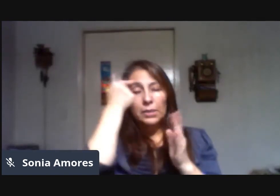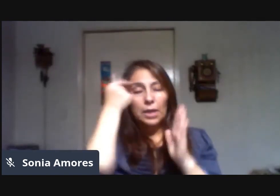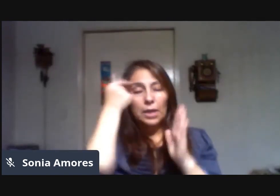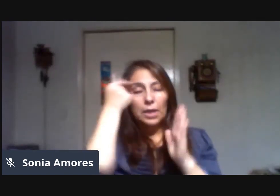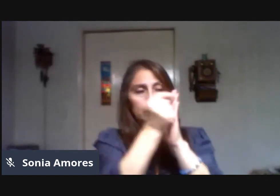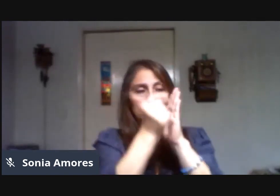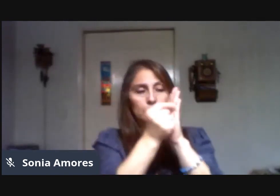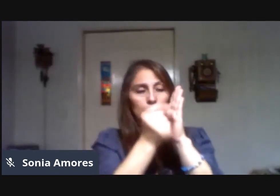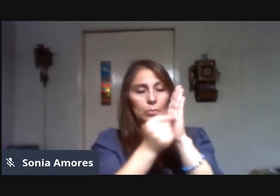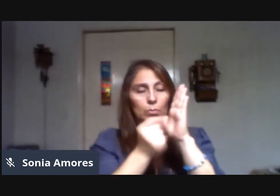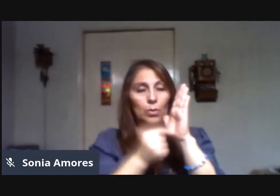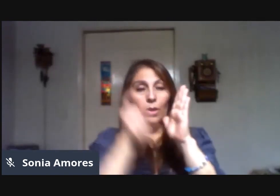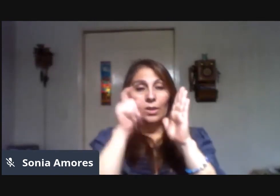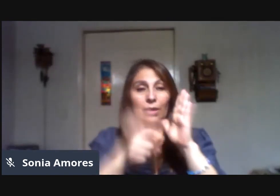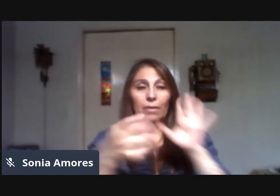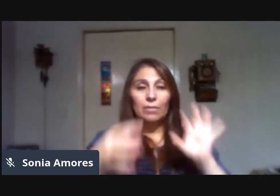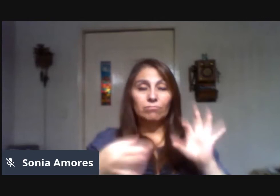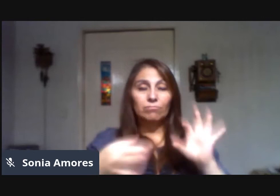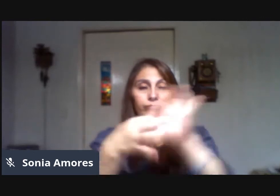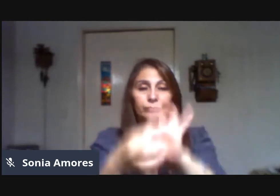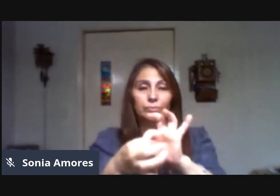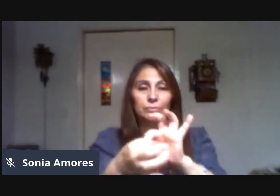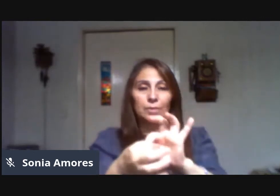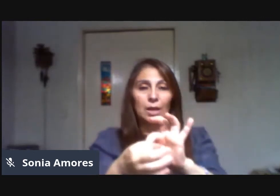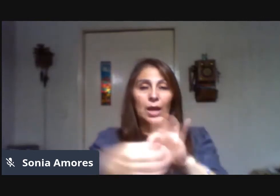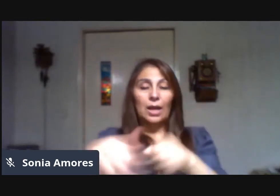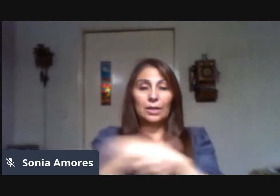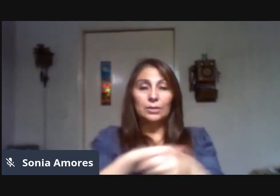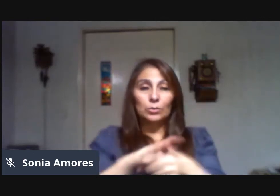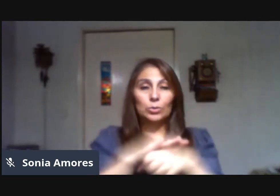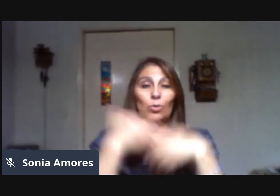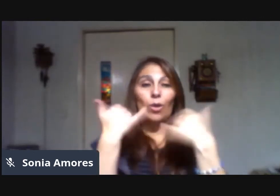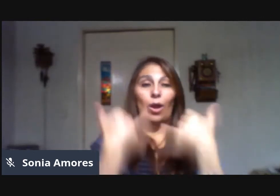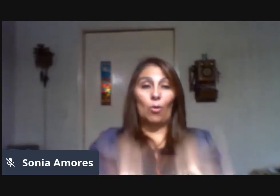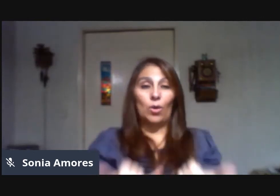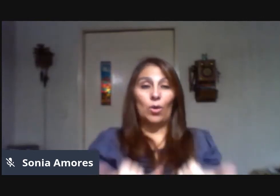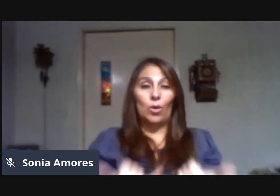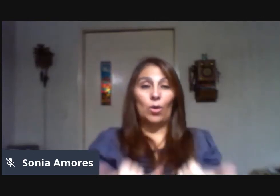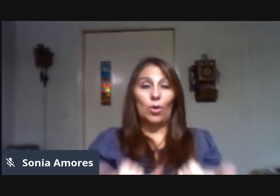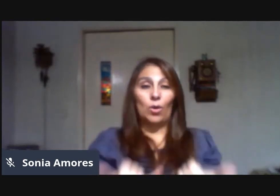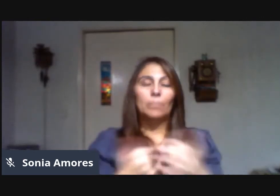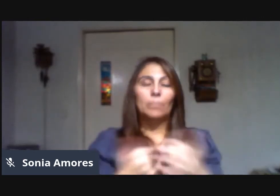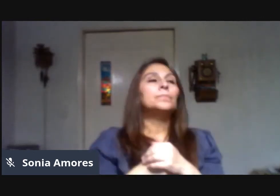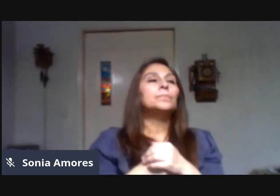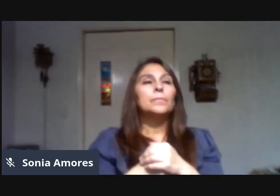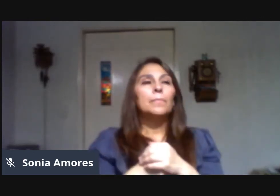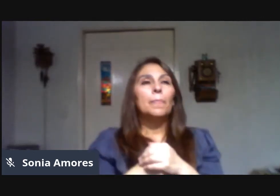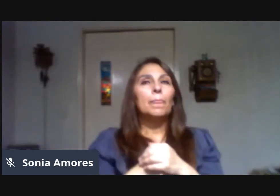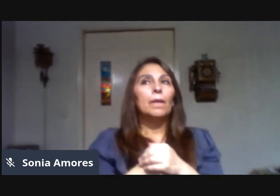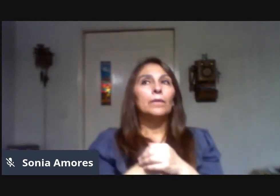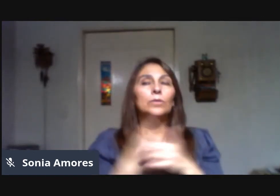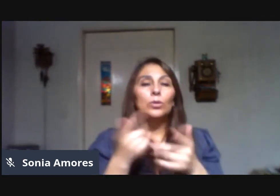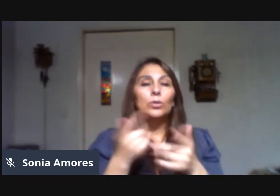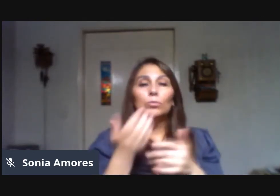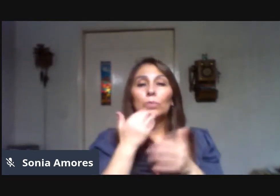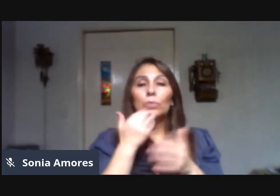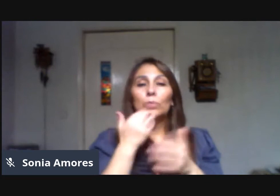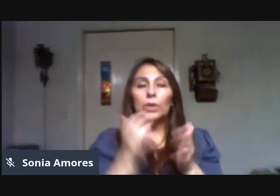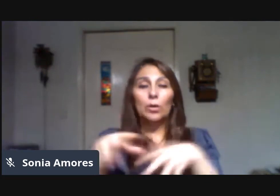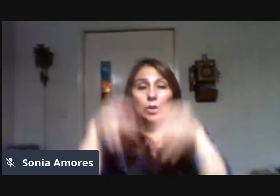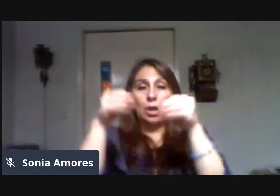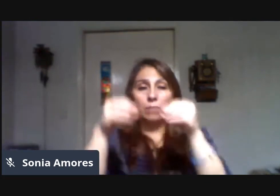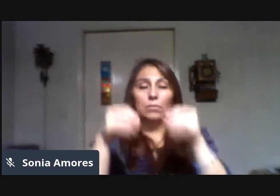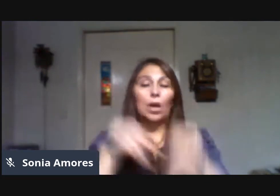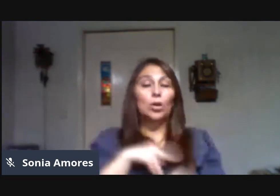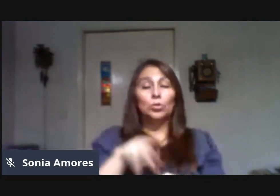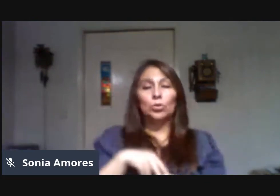coyuntura, y que hemos perdido de vista en general la sociedad, uno, porque pues nos interesa lo próximo,